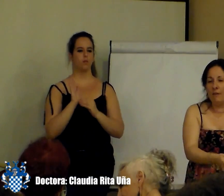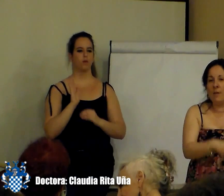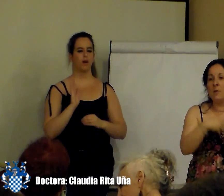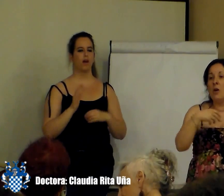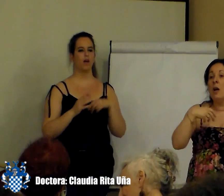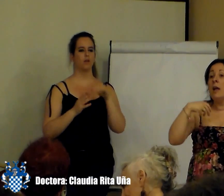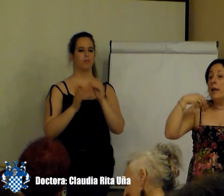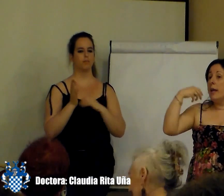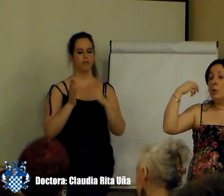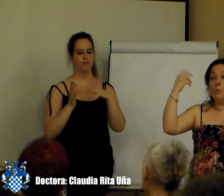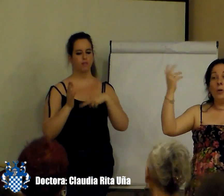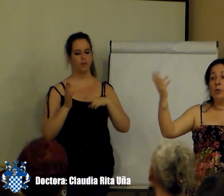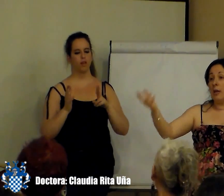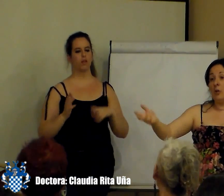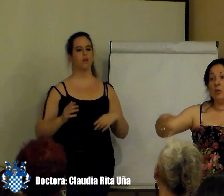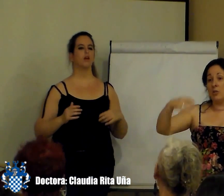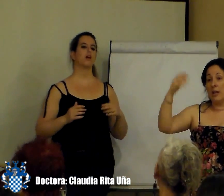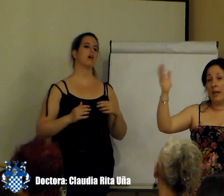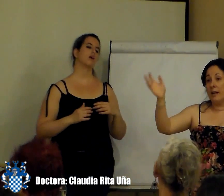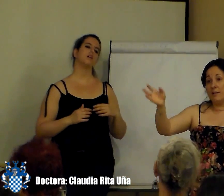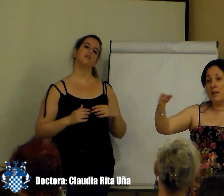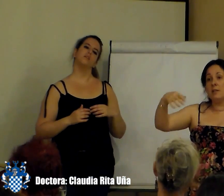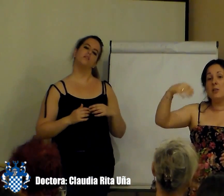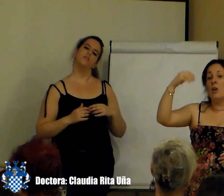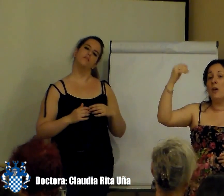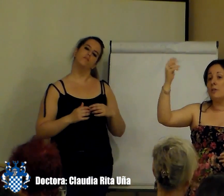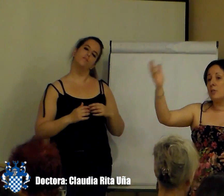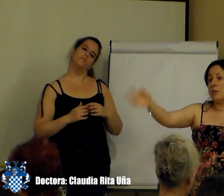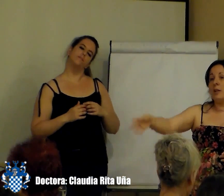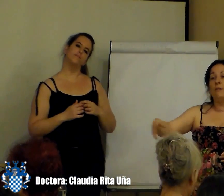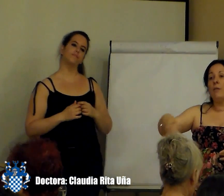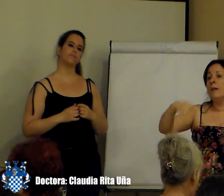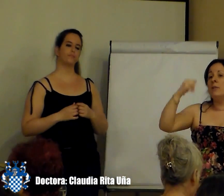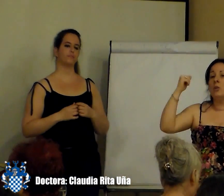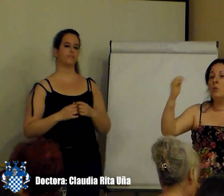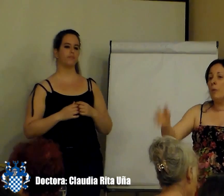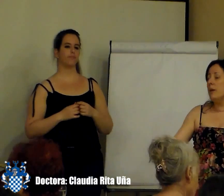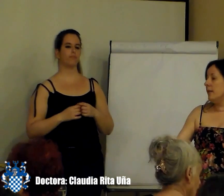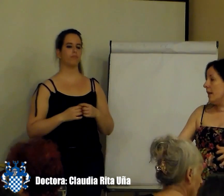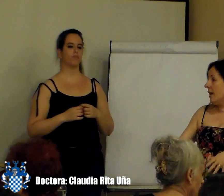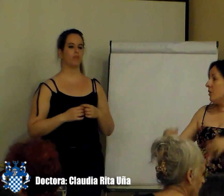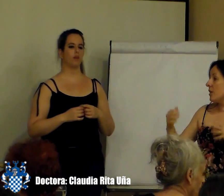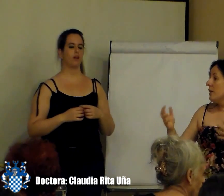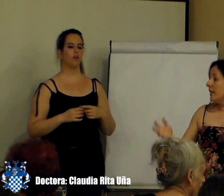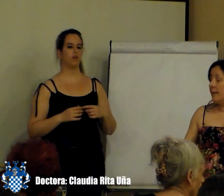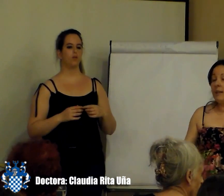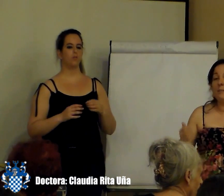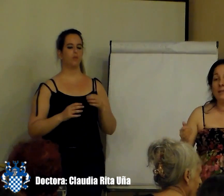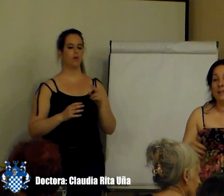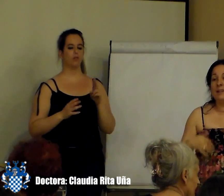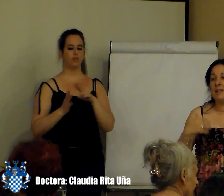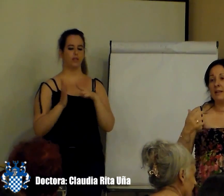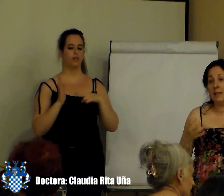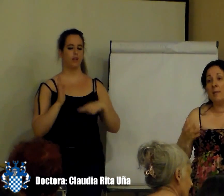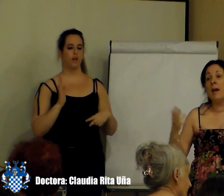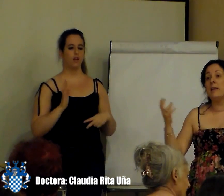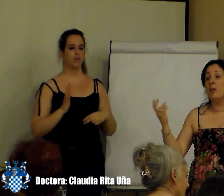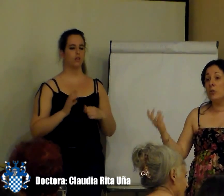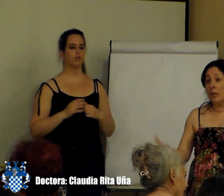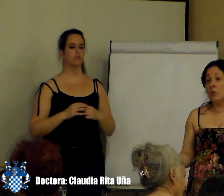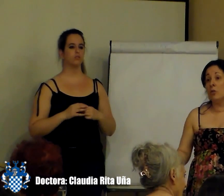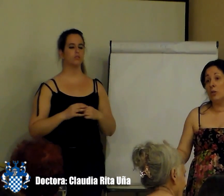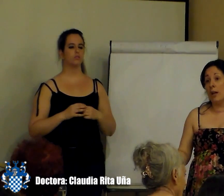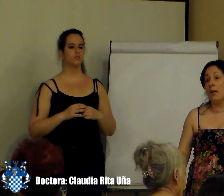de fibro, grupos de otra cosa, de ejercicio, asociaciones de fomento, grupos literarios, tratar de mantenerse activa y